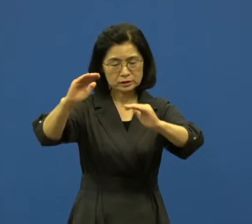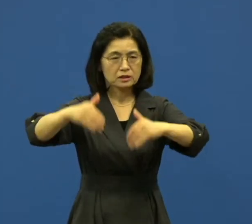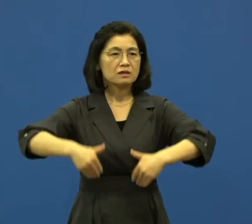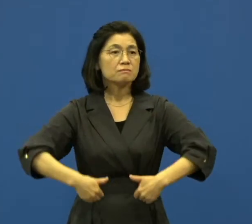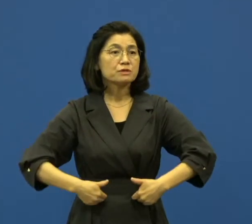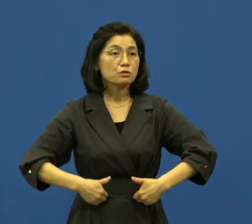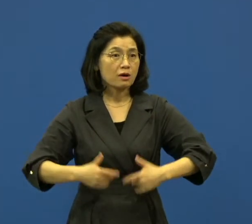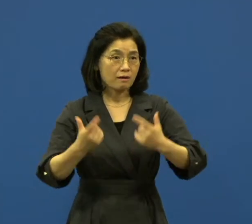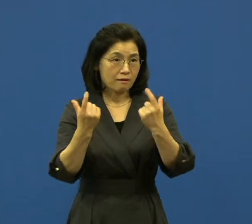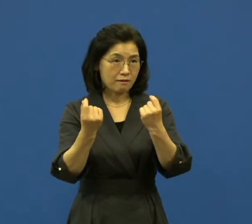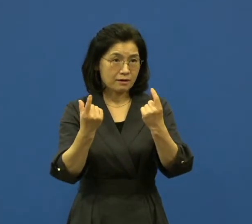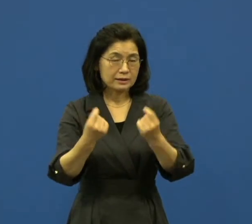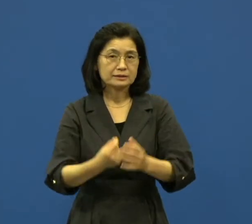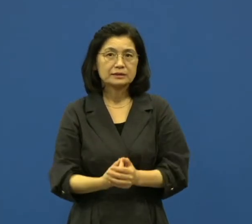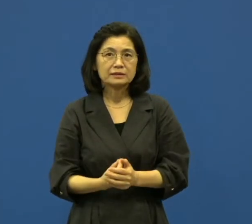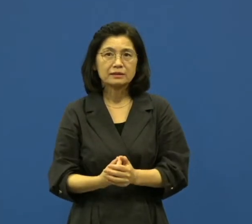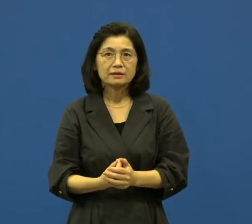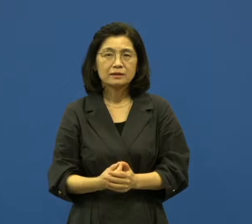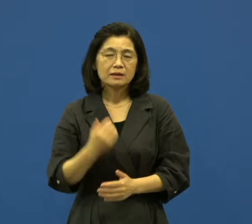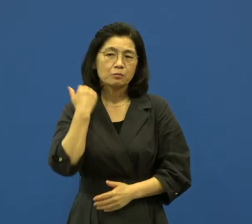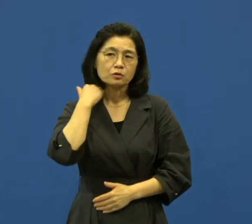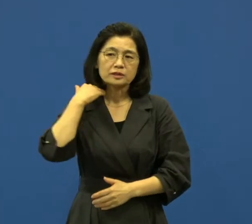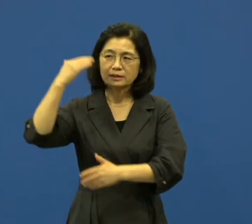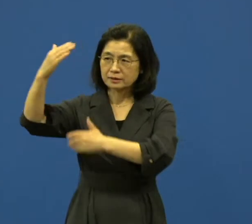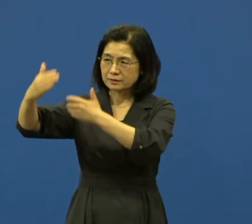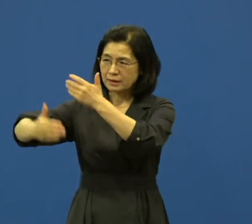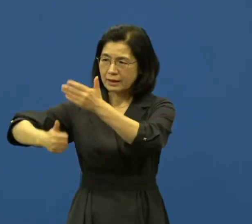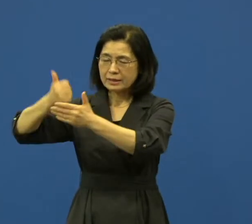눈에 보이지 않는 하나님과의 관계가 많을 것도 없습니다.